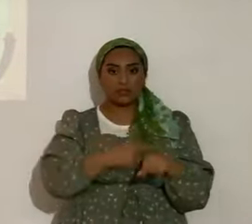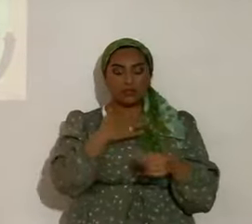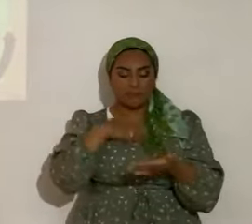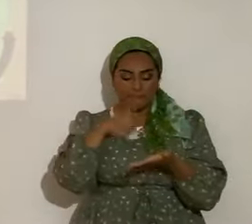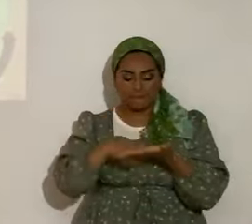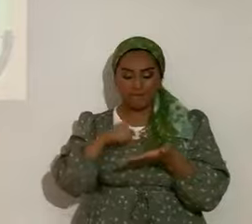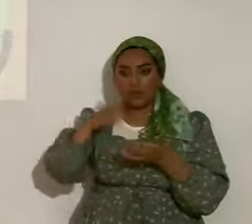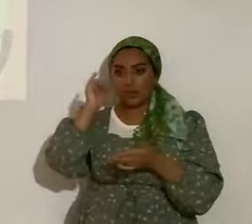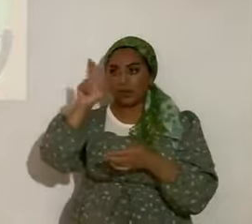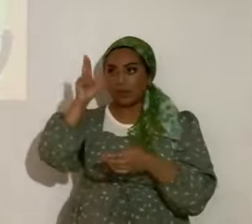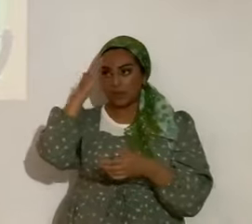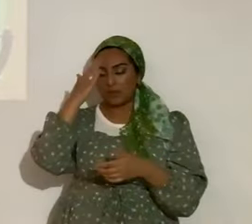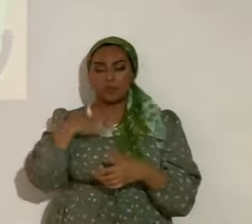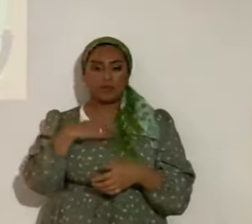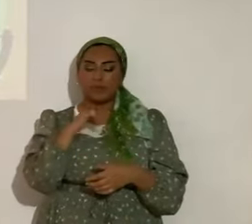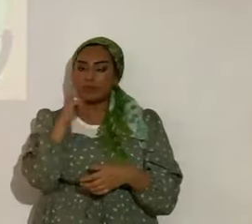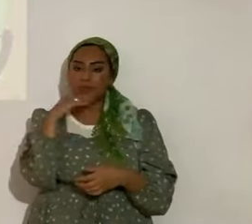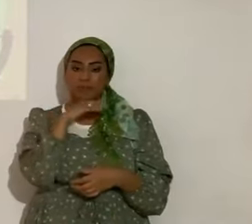El Eterno sabe que te estoy mintiendo.